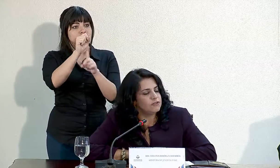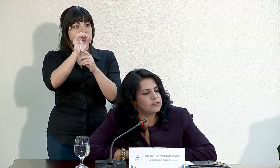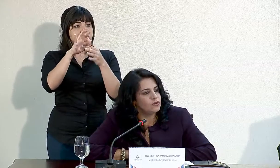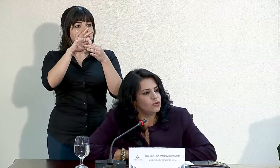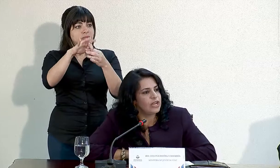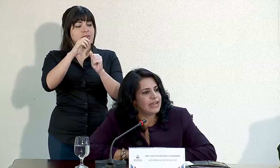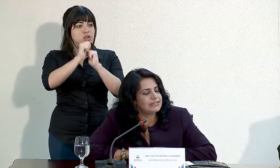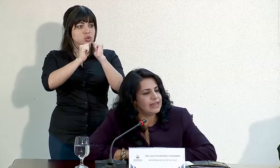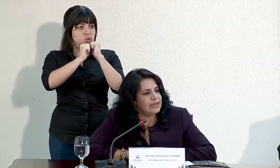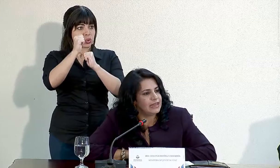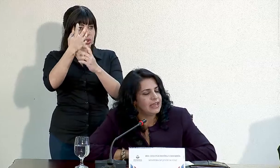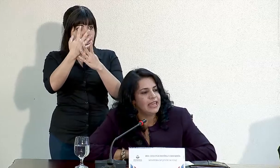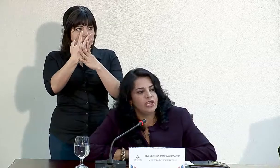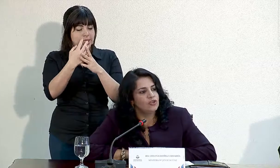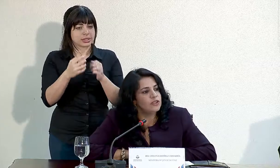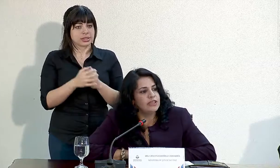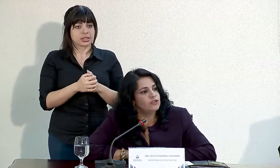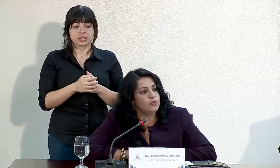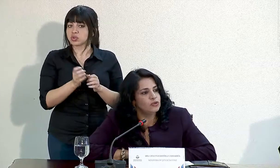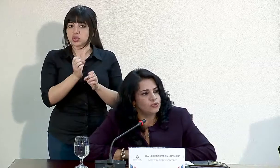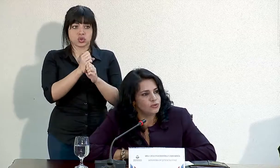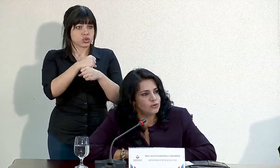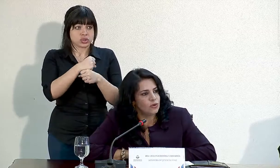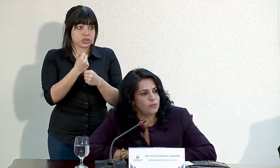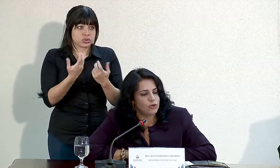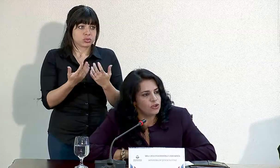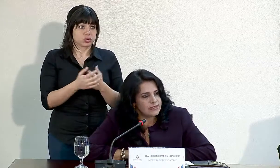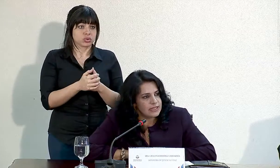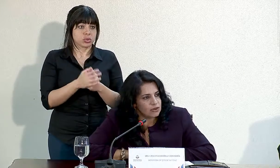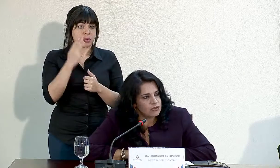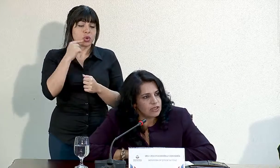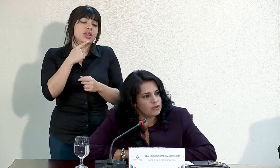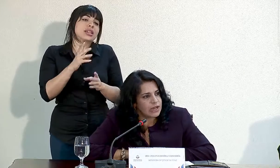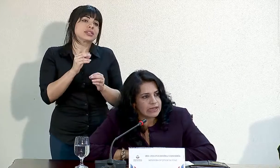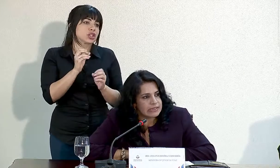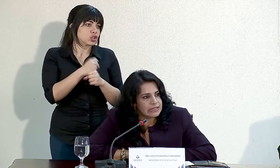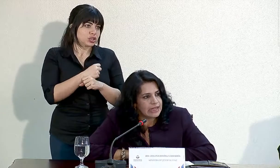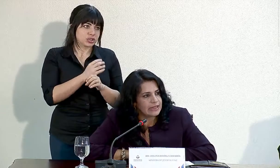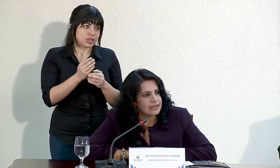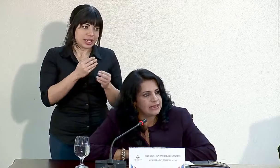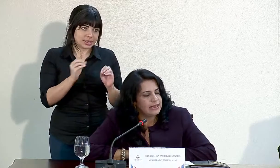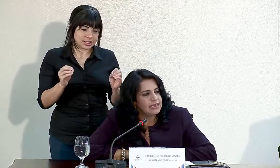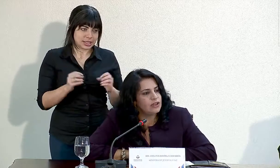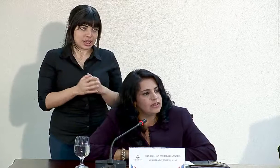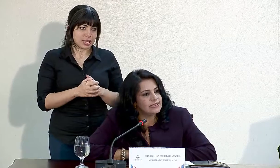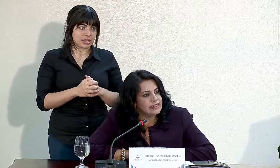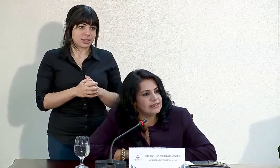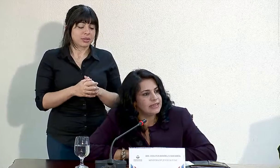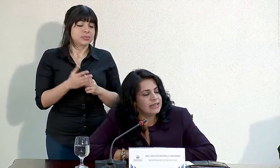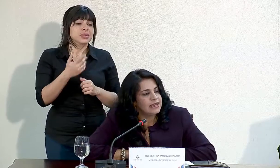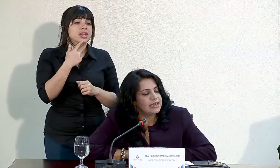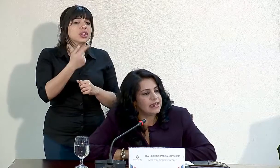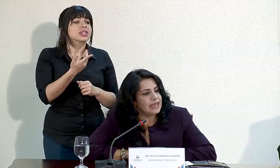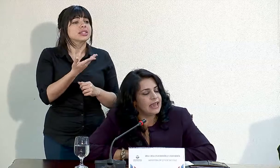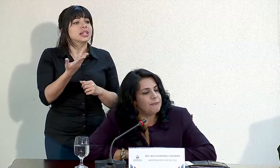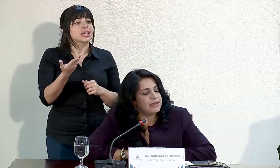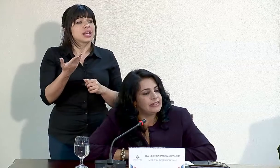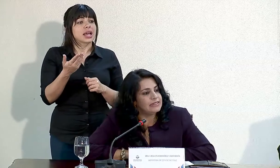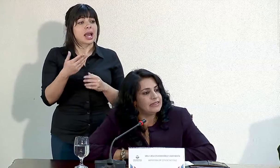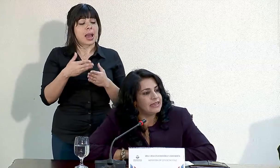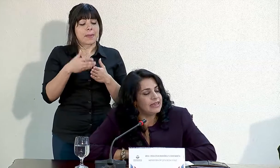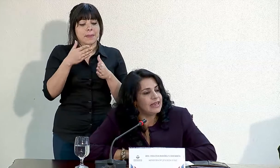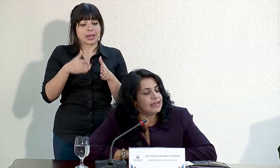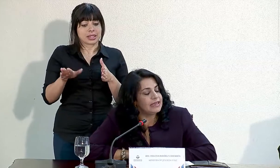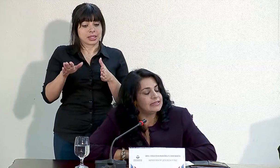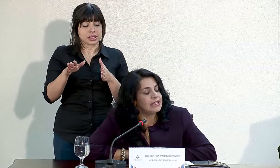relacionadas con infraestructura carcelaria, y no se hizo mucho, por no decir que no se hizo casi nada. Quiero decirle que a